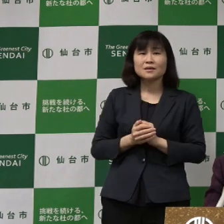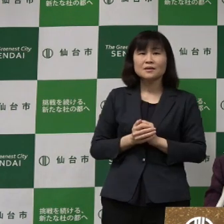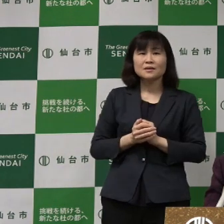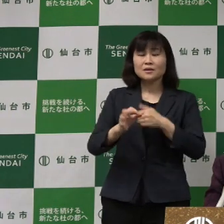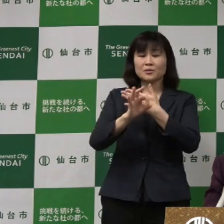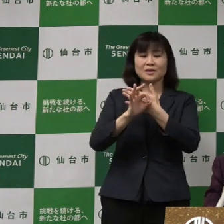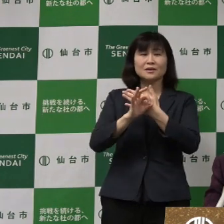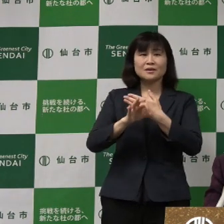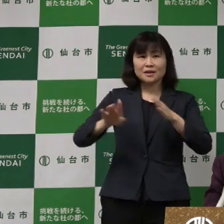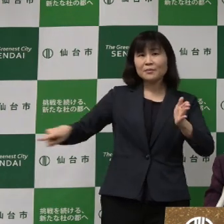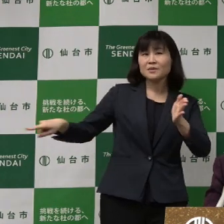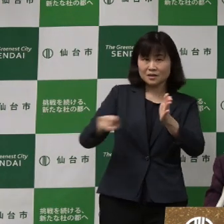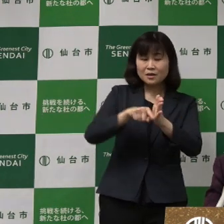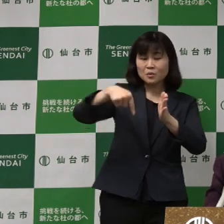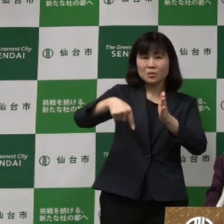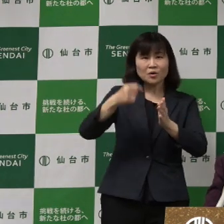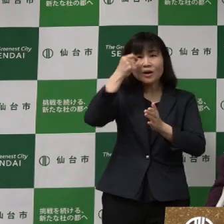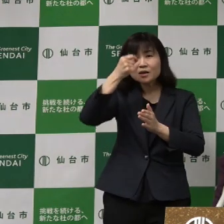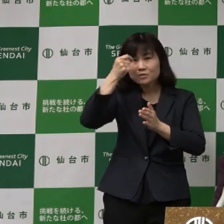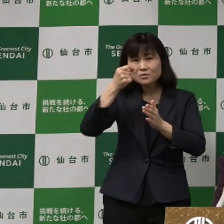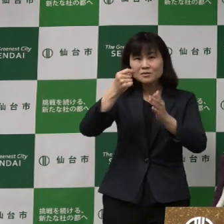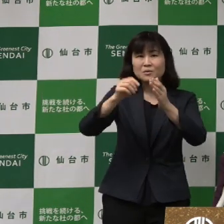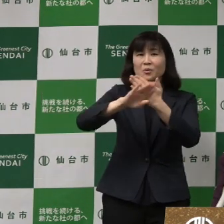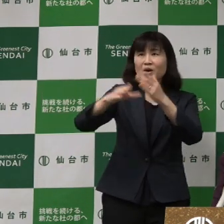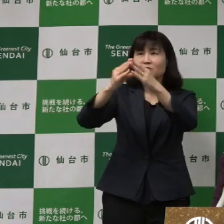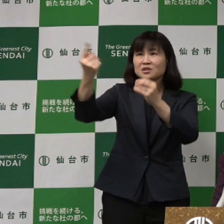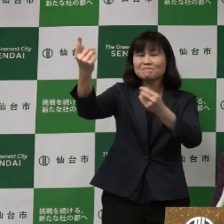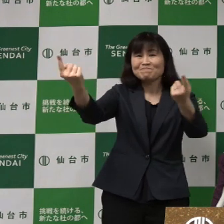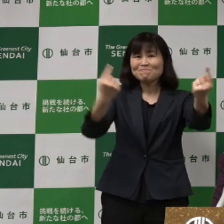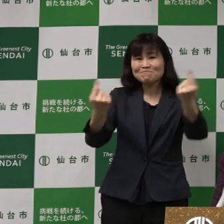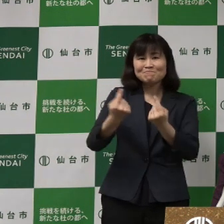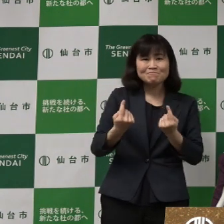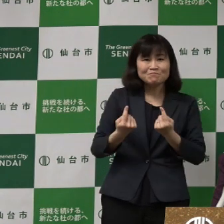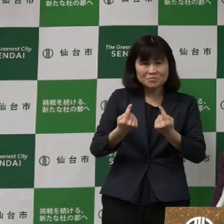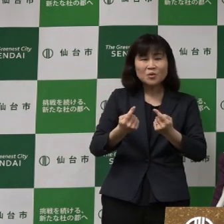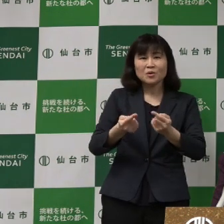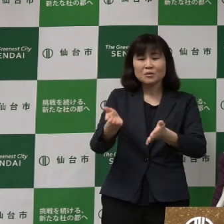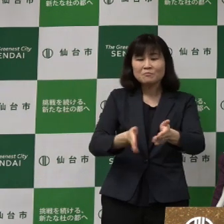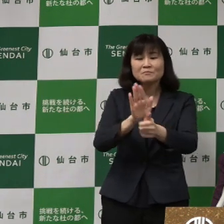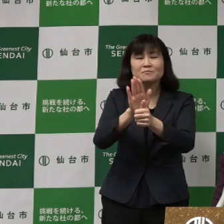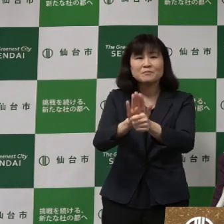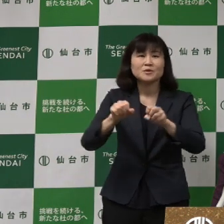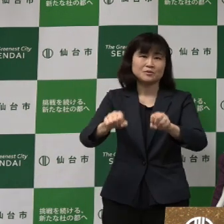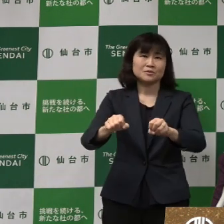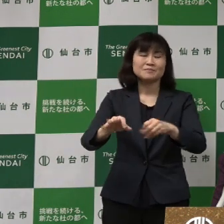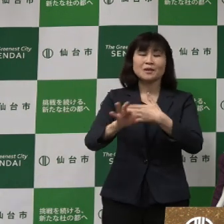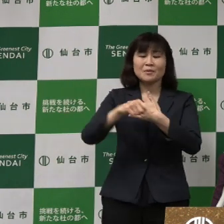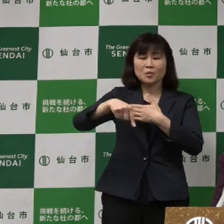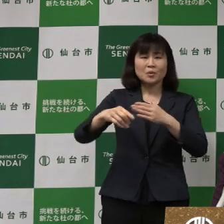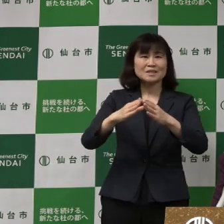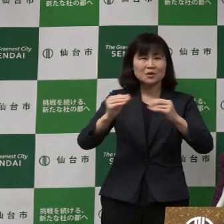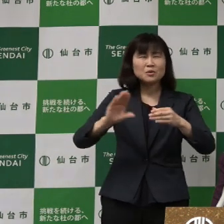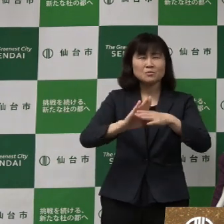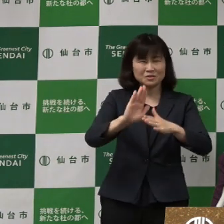子さんたちの対応に当たってきておりますけれども、生活習慣への適用指導や日本語指導などを行い、指導協